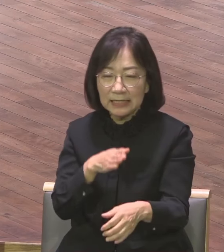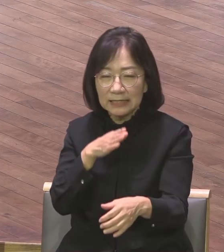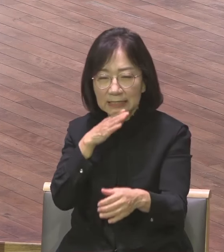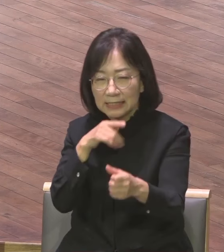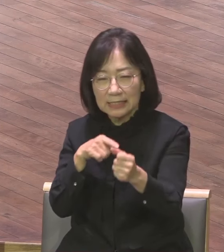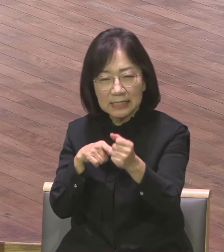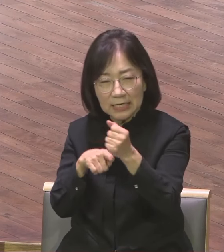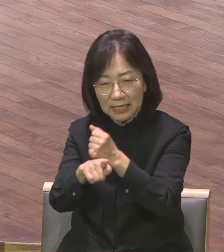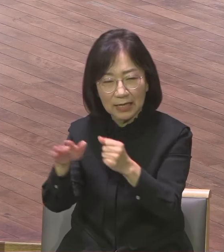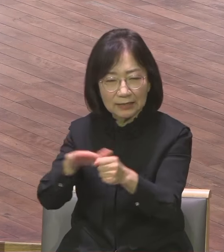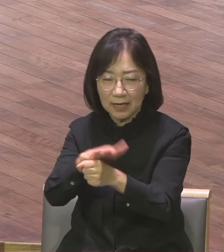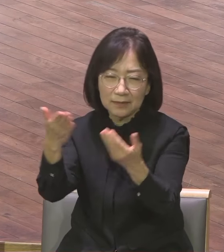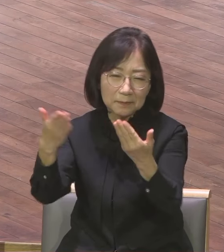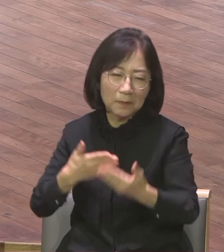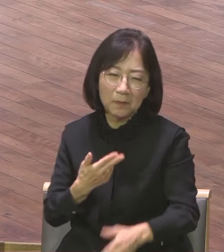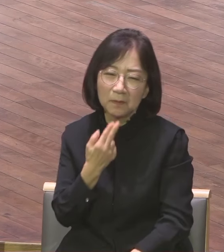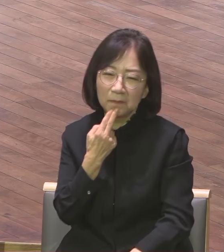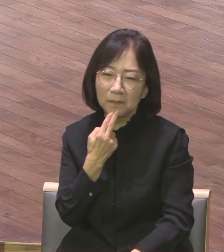진리의 사랑을 받질 않아요.